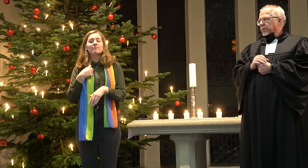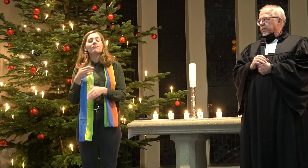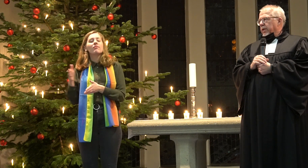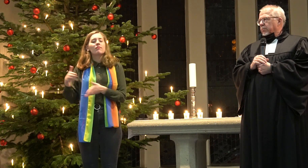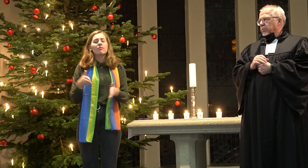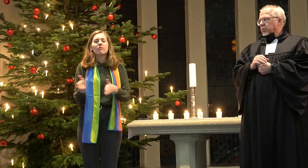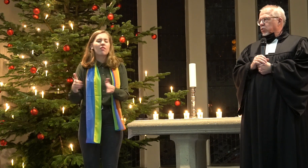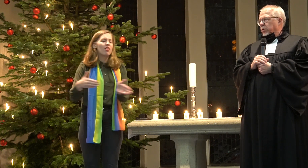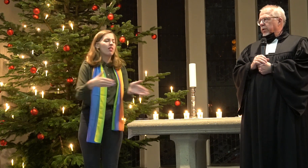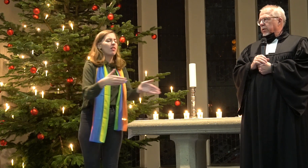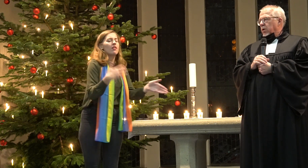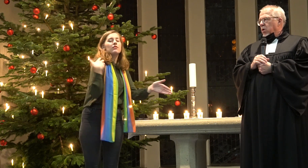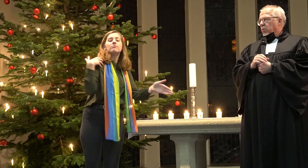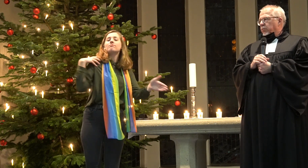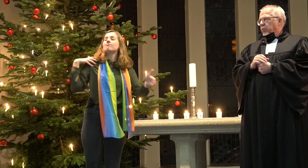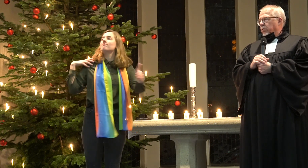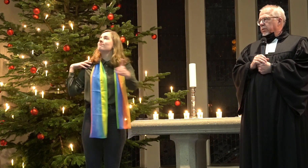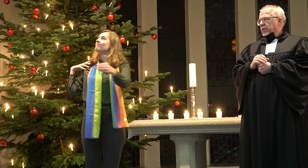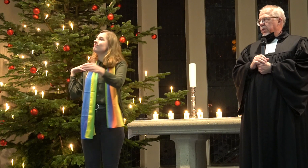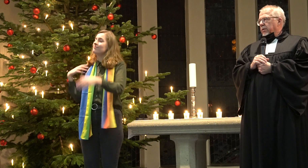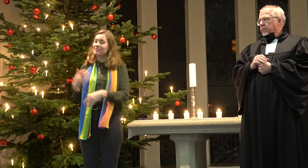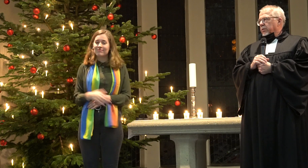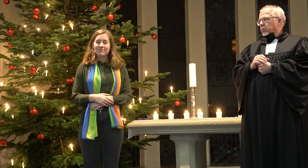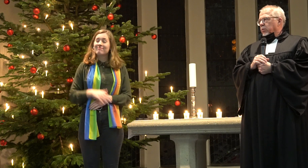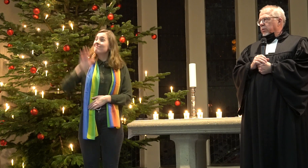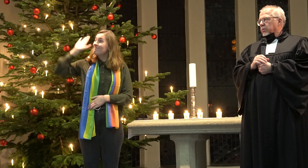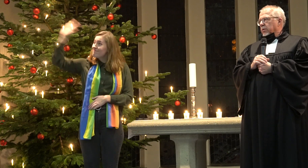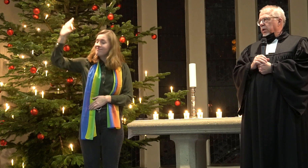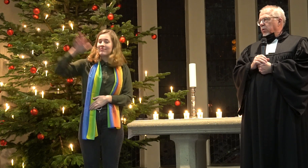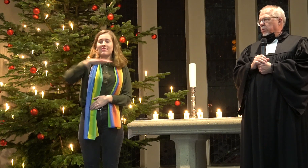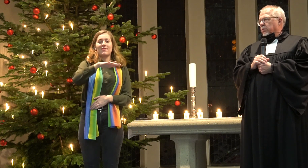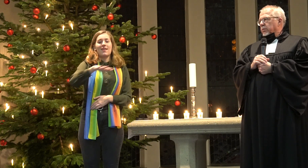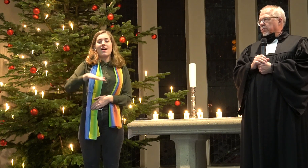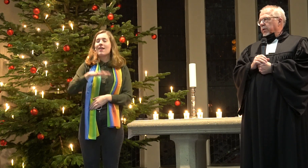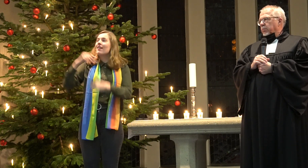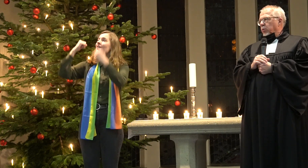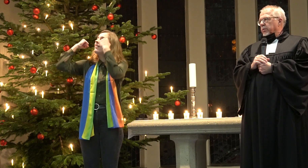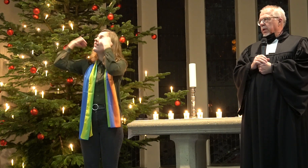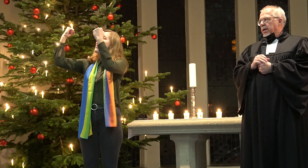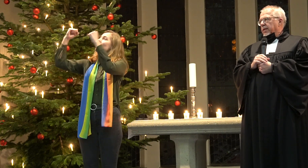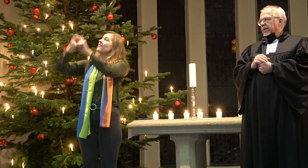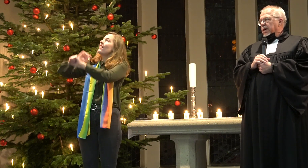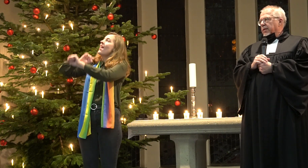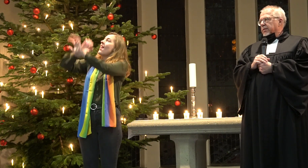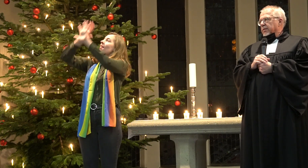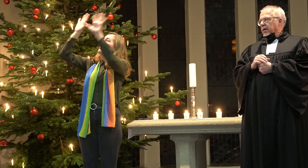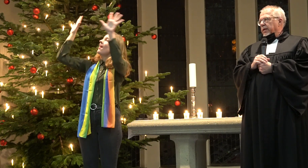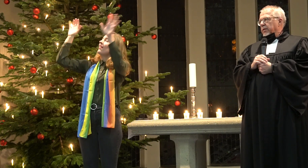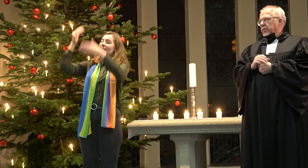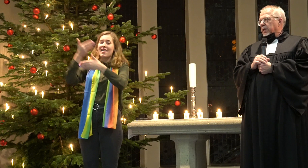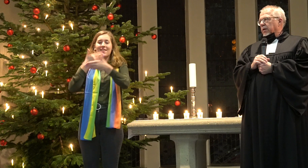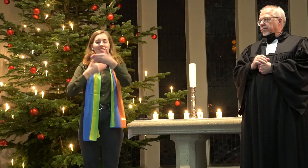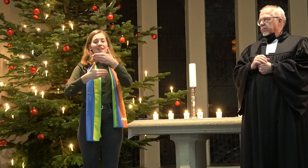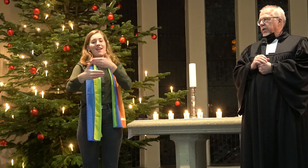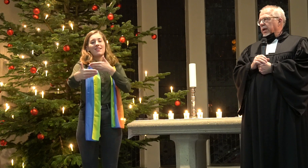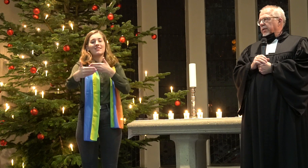auch wir vergeben unseren Schuldigern. Und führe uns nicht in Versuchung, sondern erlöse uns von dem Bösen. Denn dein ist das Reich